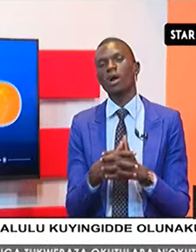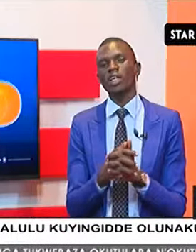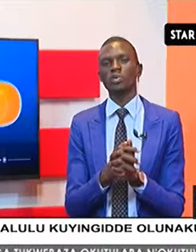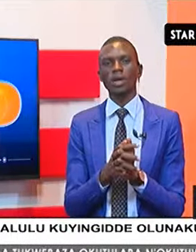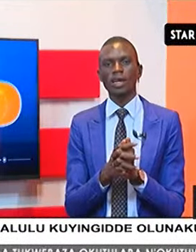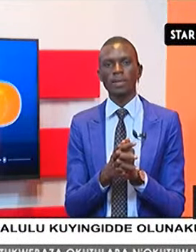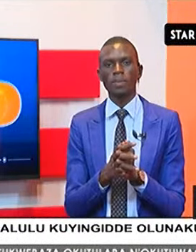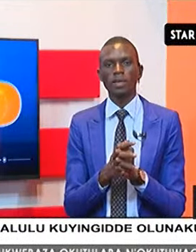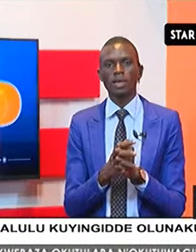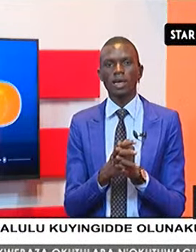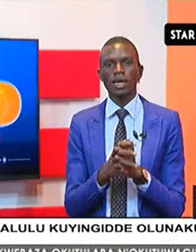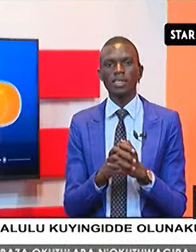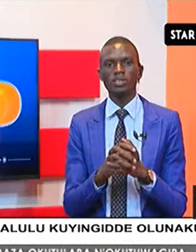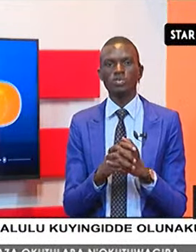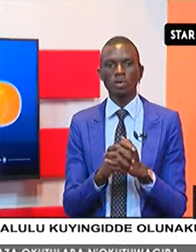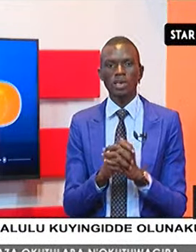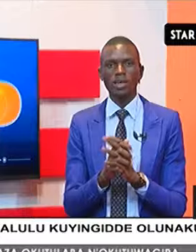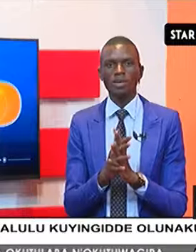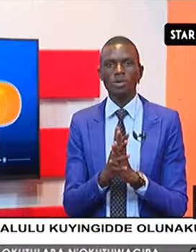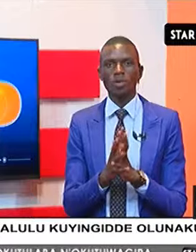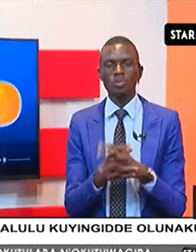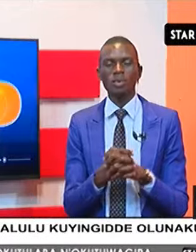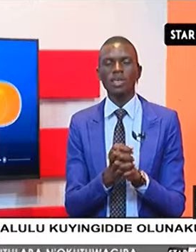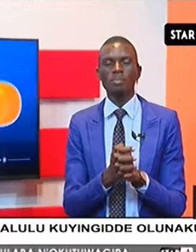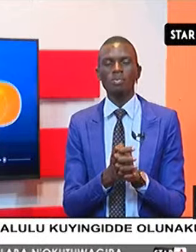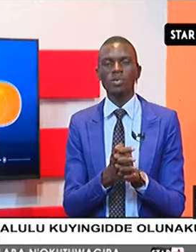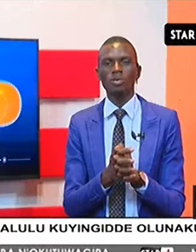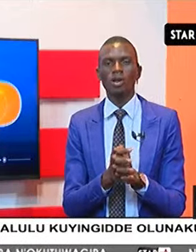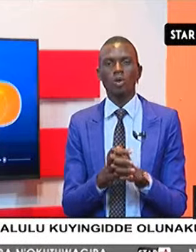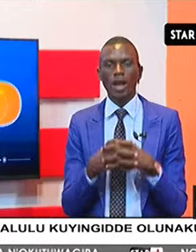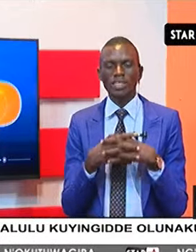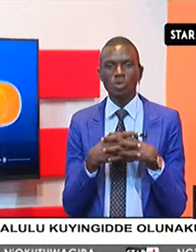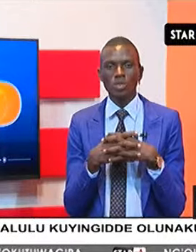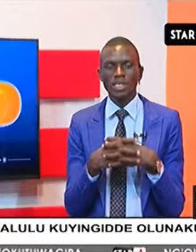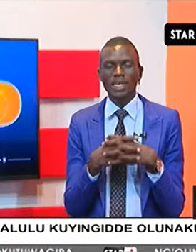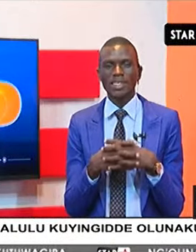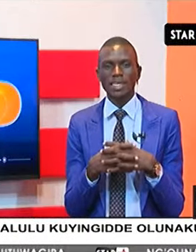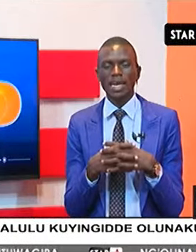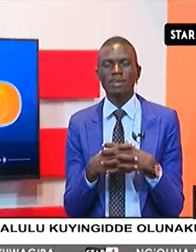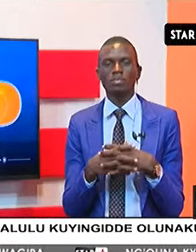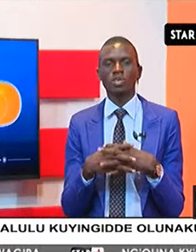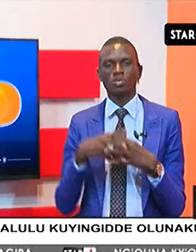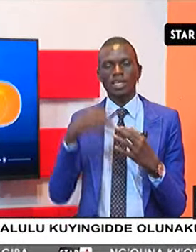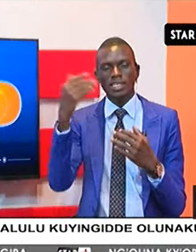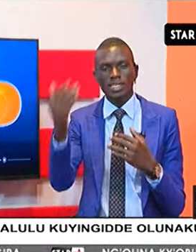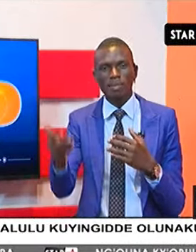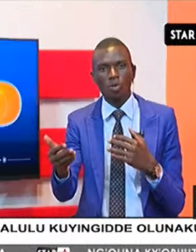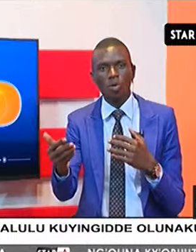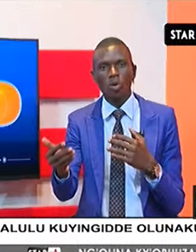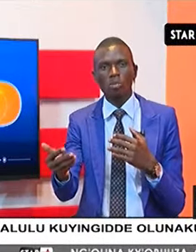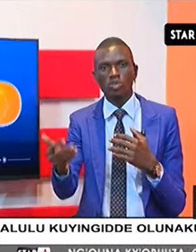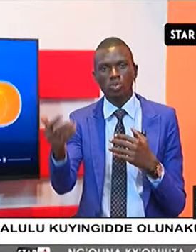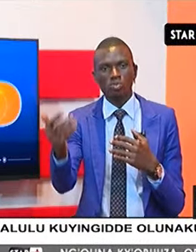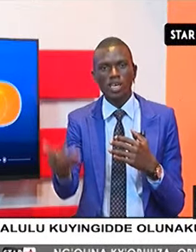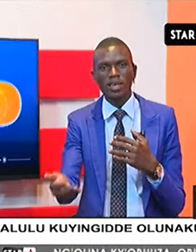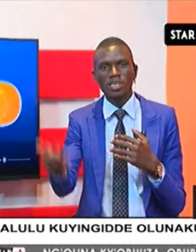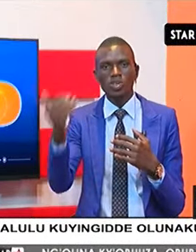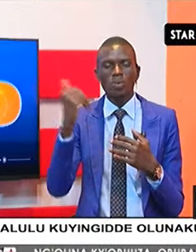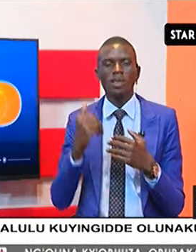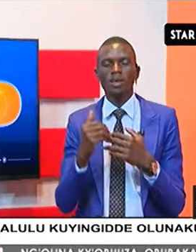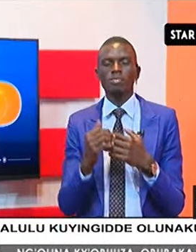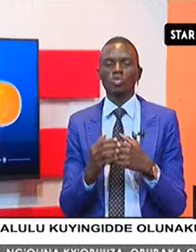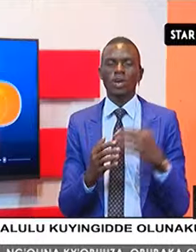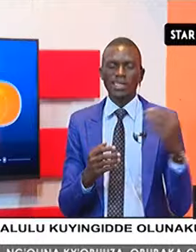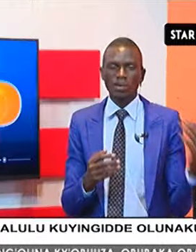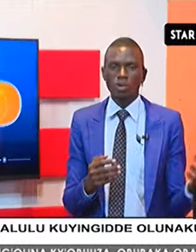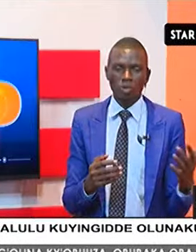ggwanga lino Uganda twongera okunyumya ebigambo bino wakati mu kuteekateeka bwe tukugatta ekyambogo bwe tusumululayo ebiriyo